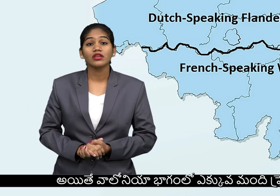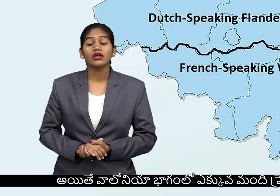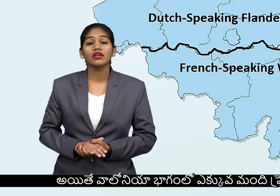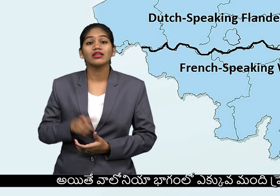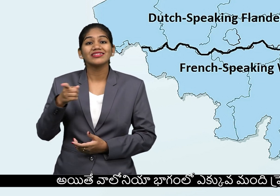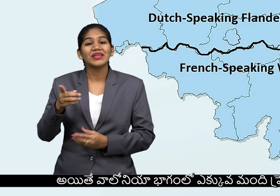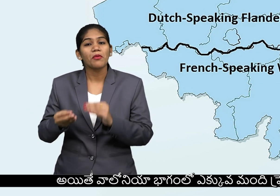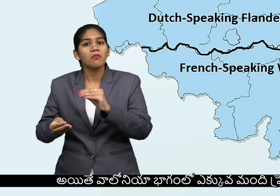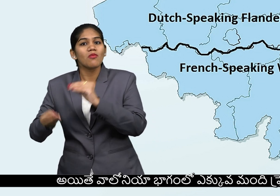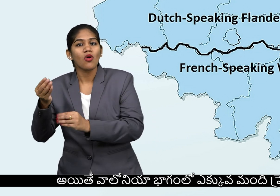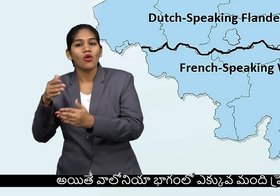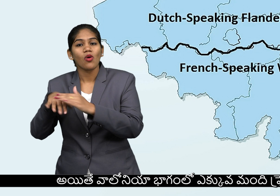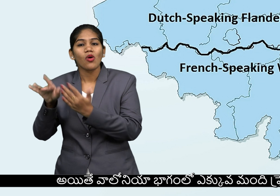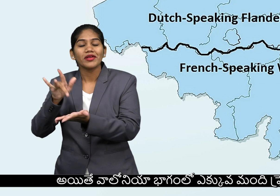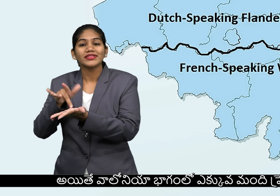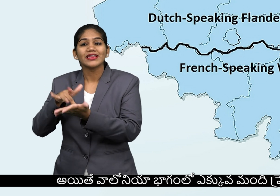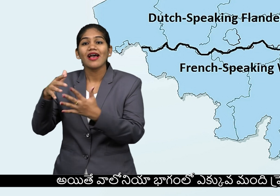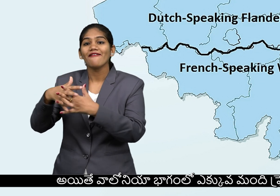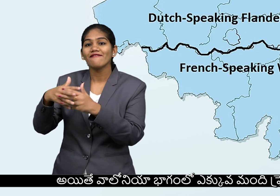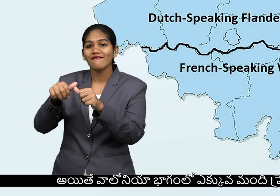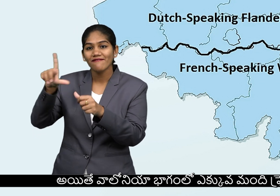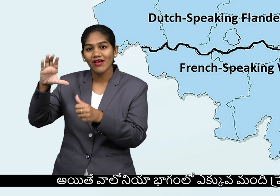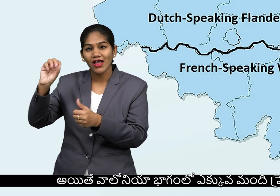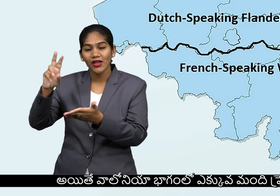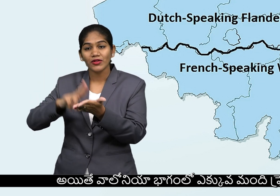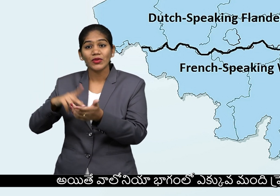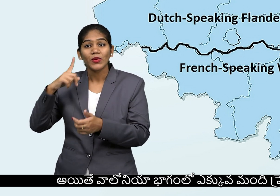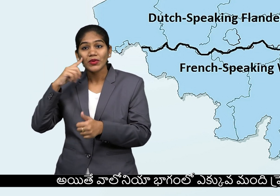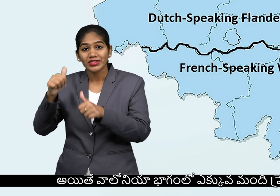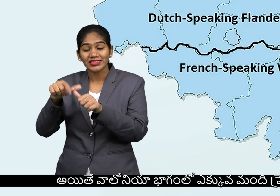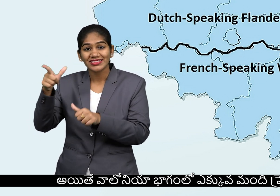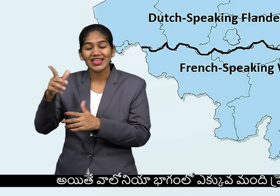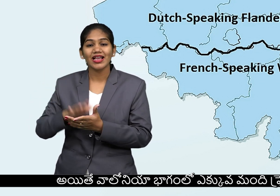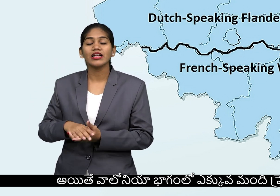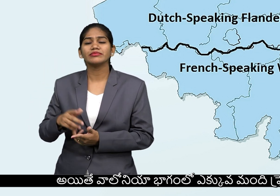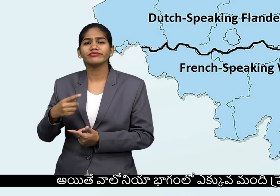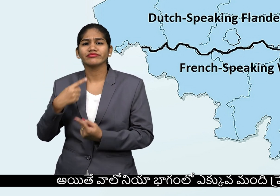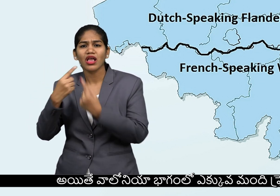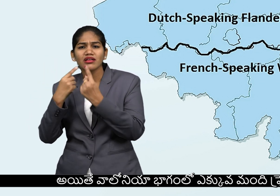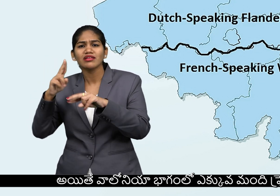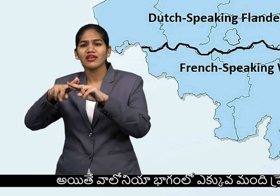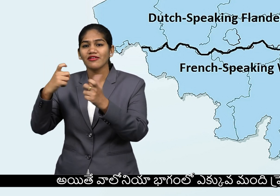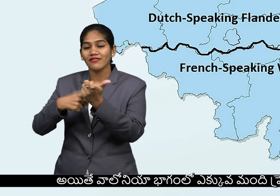అయితే వాలోనియా భాగంలో ఎక్కువ మంది ఫ్రెంచ్ మాట్లాడతారు.